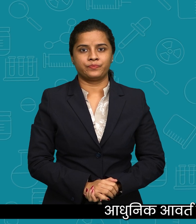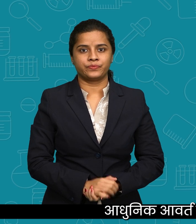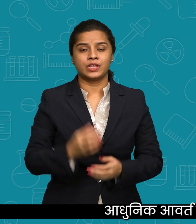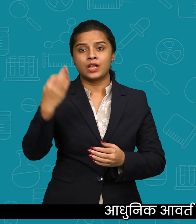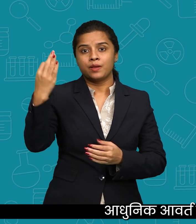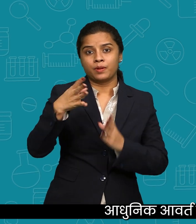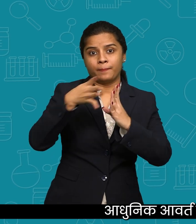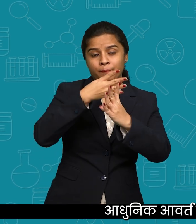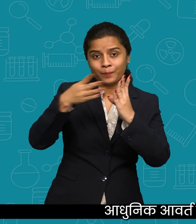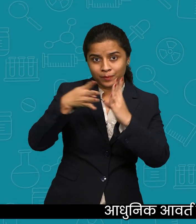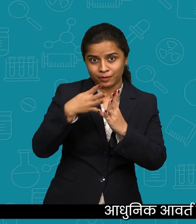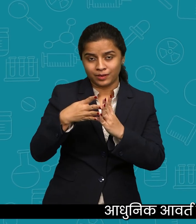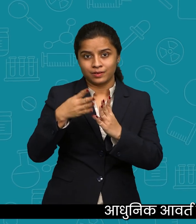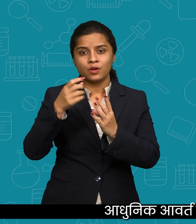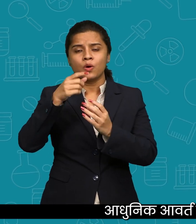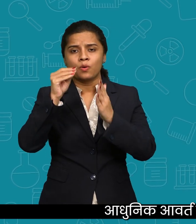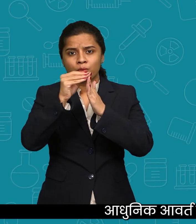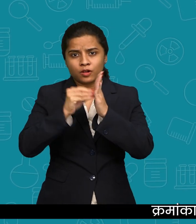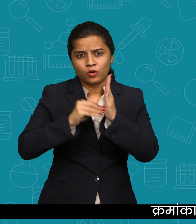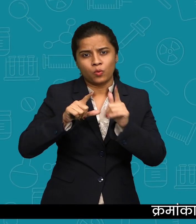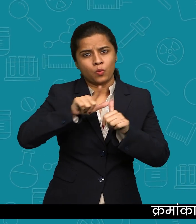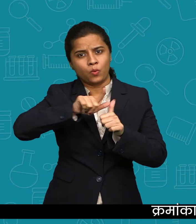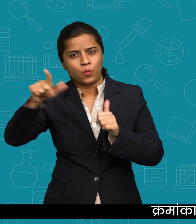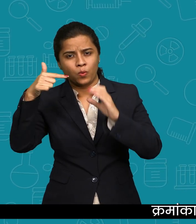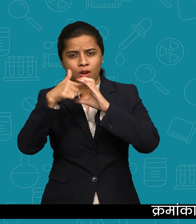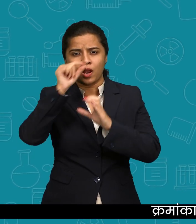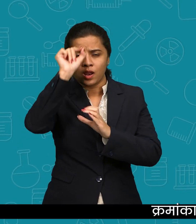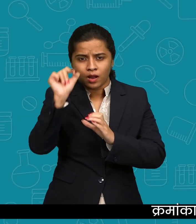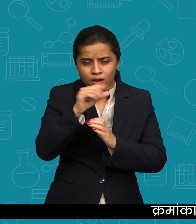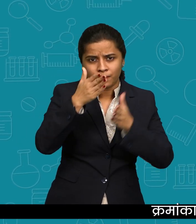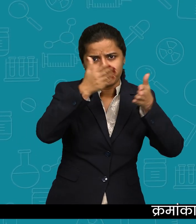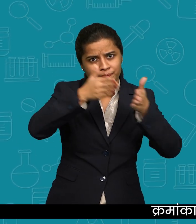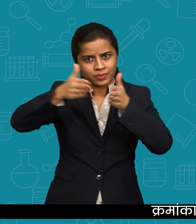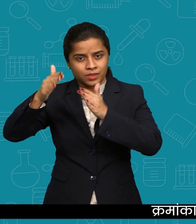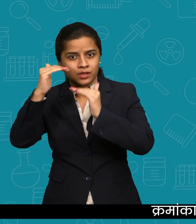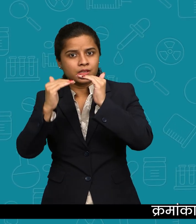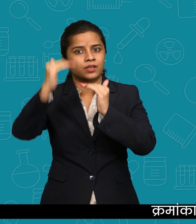आधुनिक आवर्त सारणीत सर्व मूलद्रव्ये वाढत्या अणुक्रमांकांच्या क्रमाने मांडली आहेत.